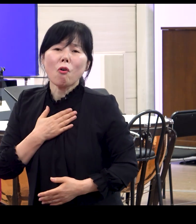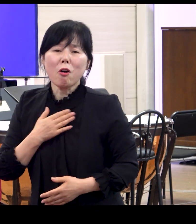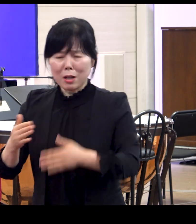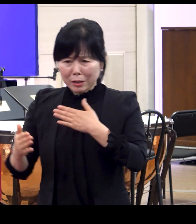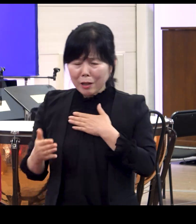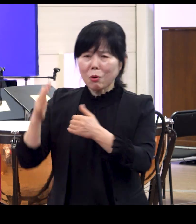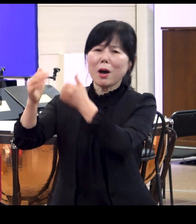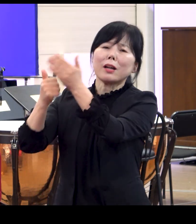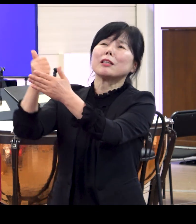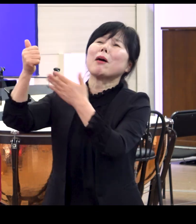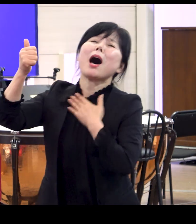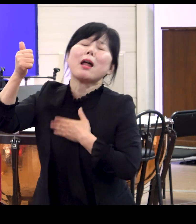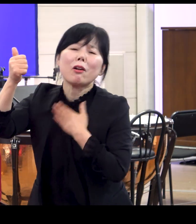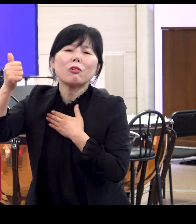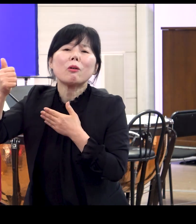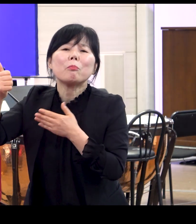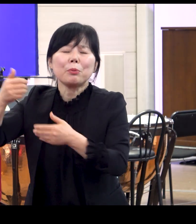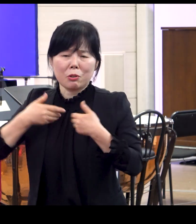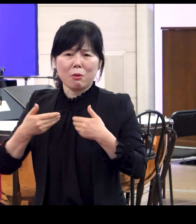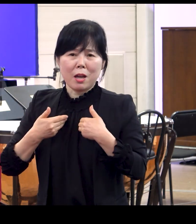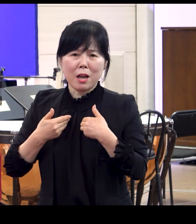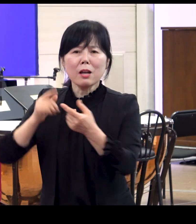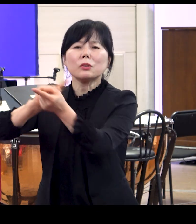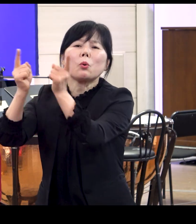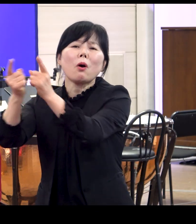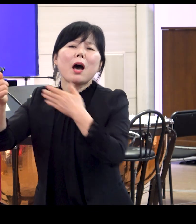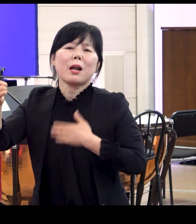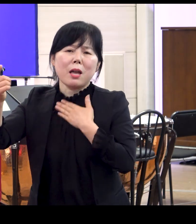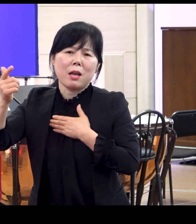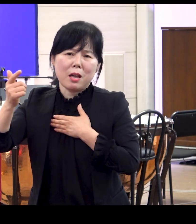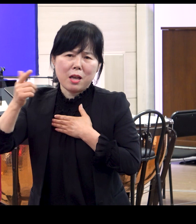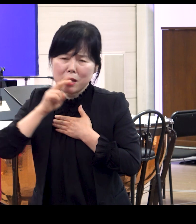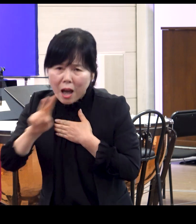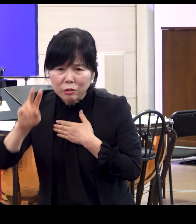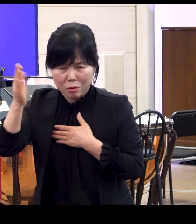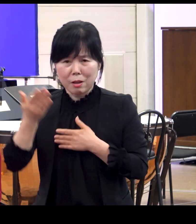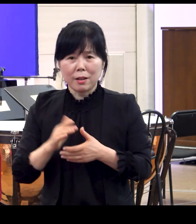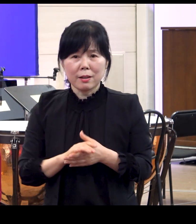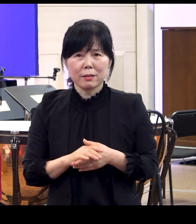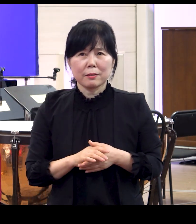그걸 관계라고 말하면 곤란하다 그 말입니다. 하나님과 관계가 그런 식이면 곤란한 거예요.